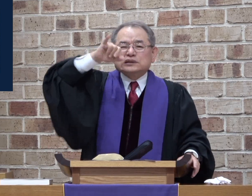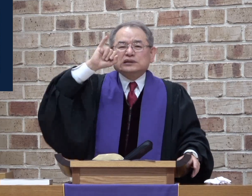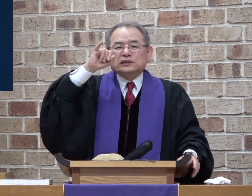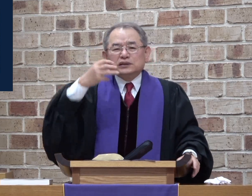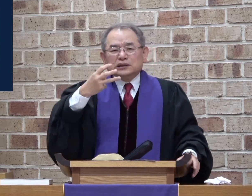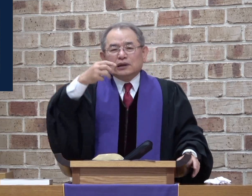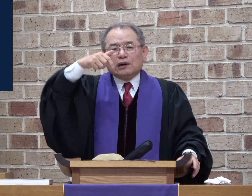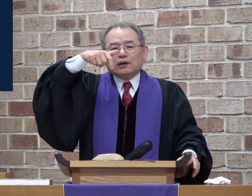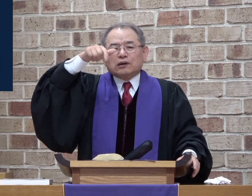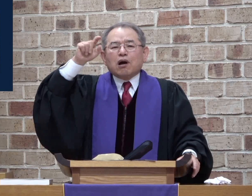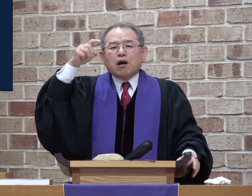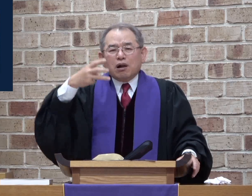길랏에서